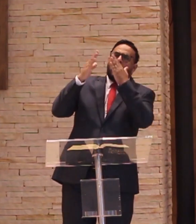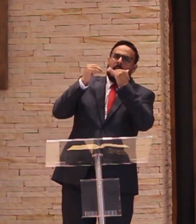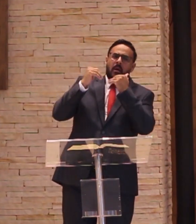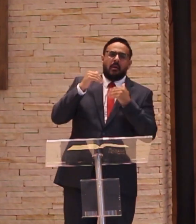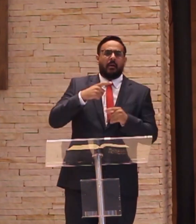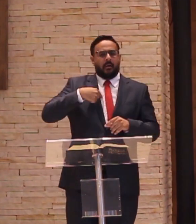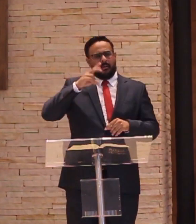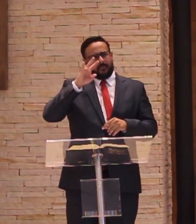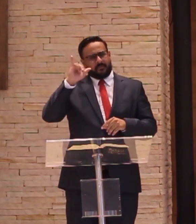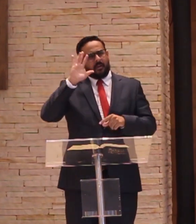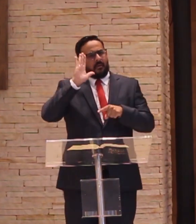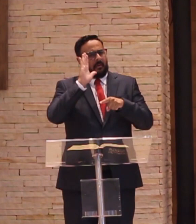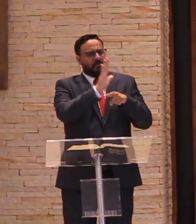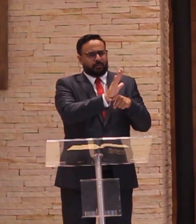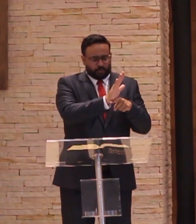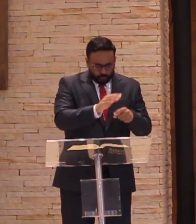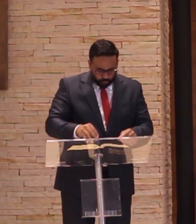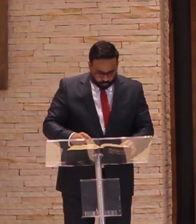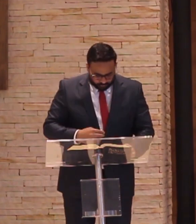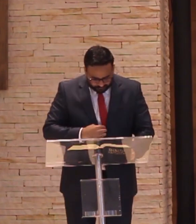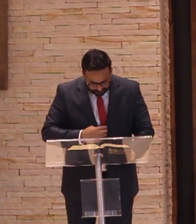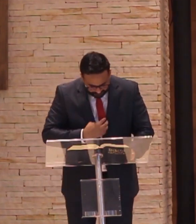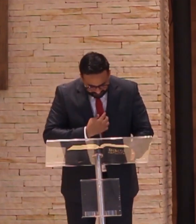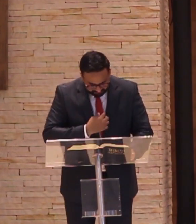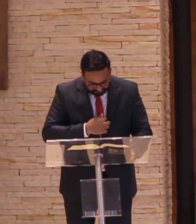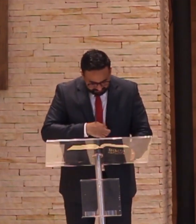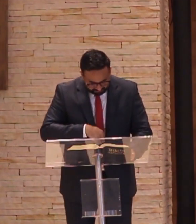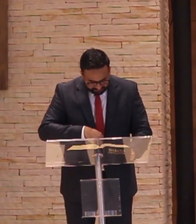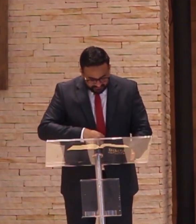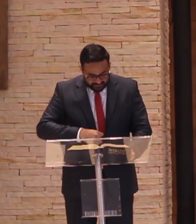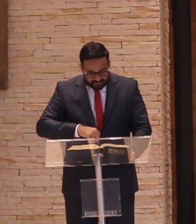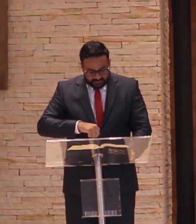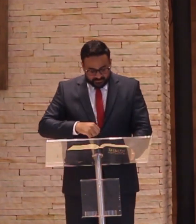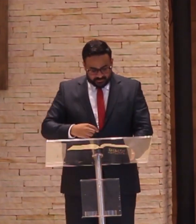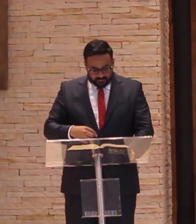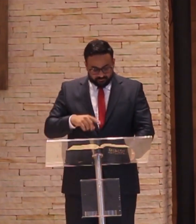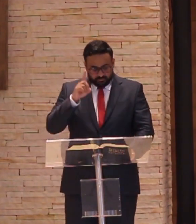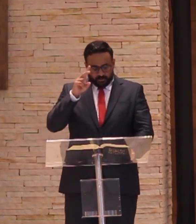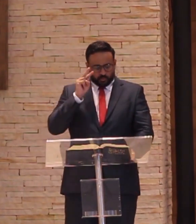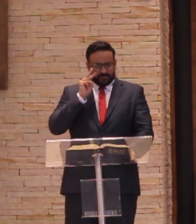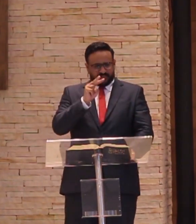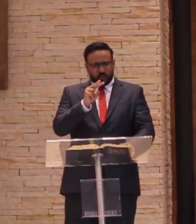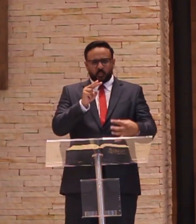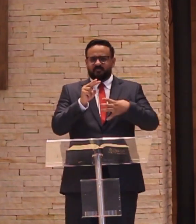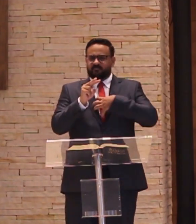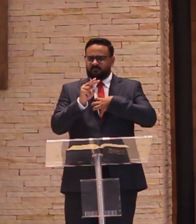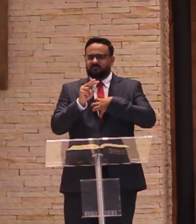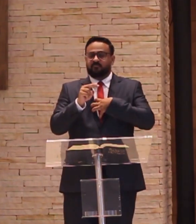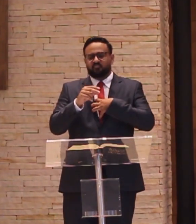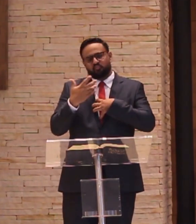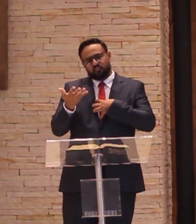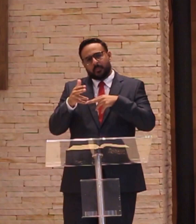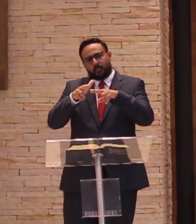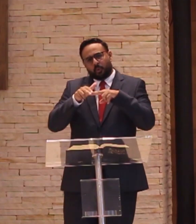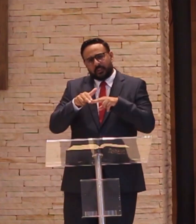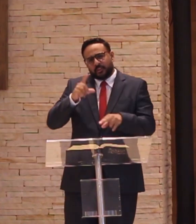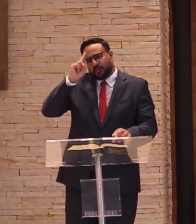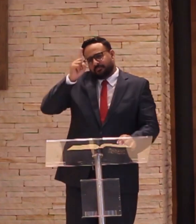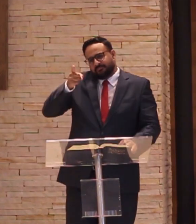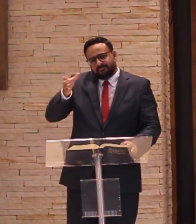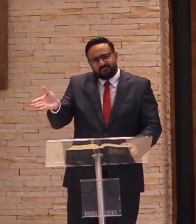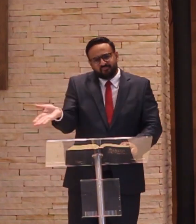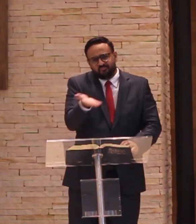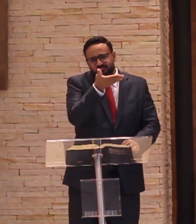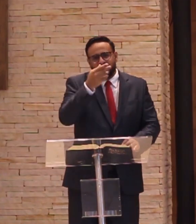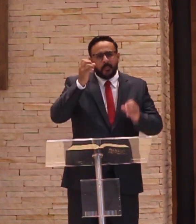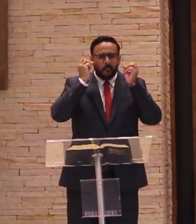lembrou da promessa que ele havia feito aos patriarcas do passado. E viu Deus os